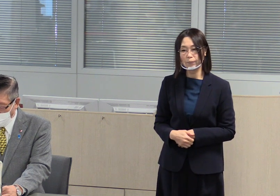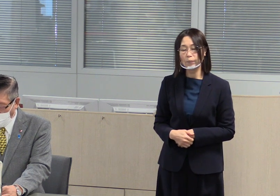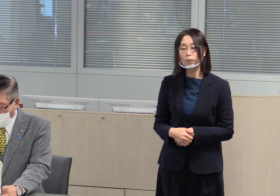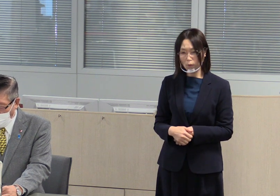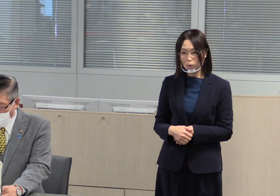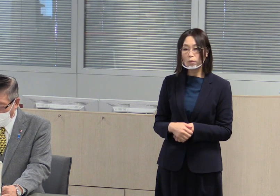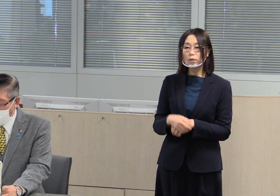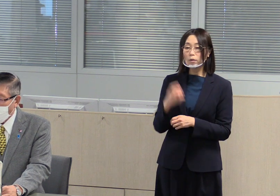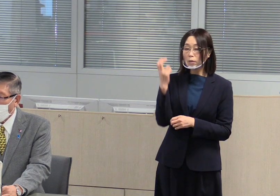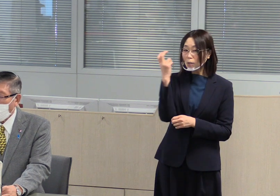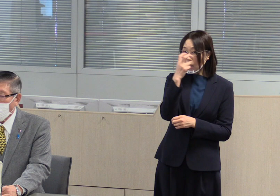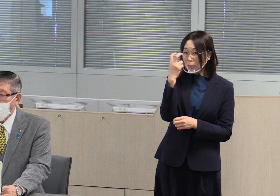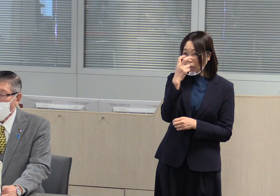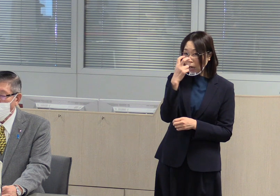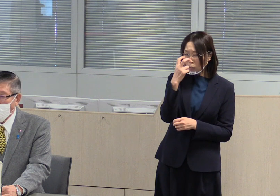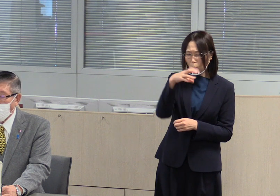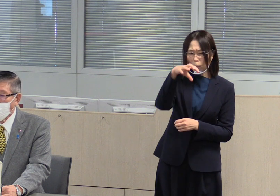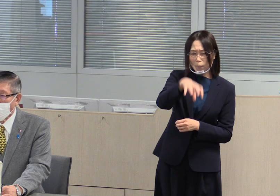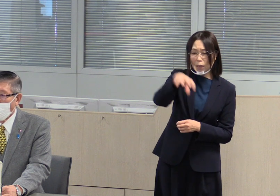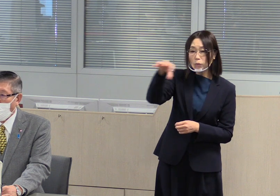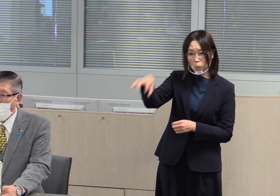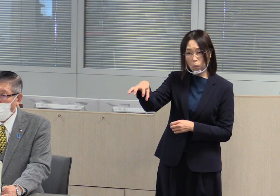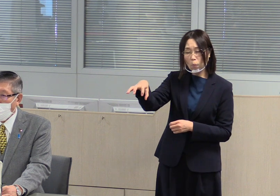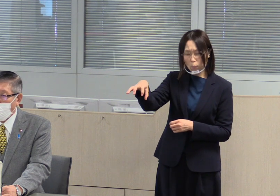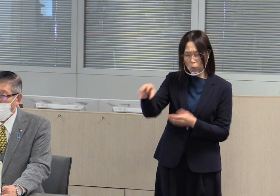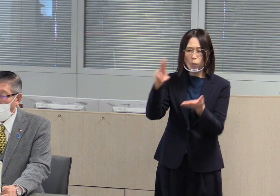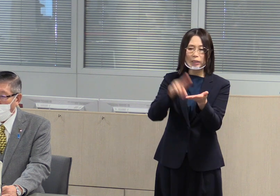検査の場所も限られていますので、